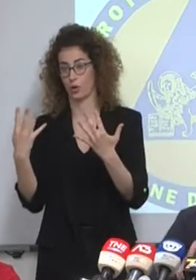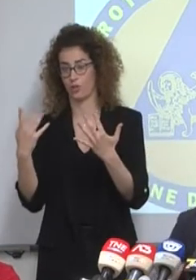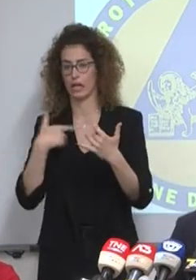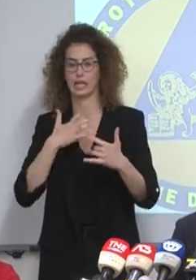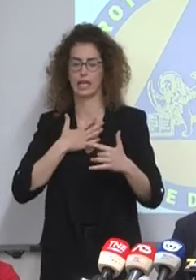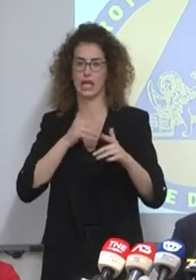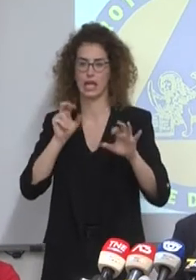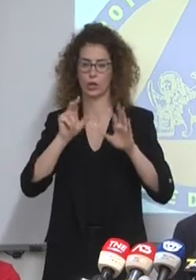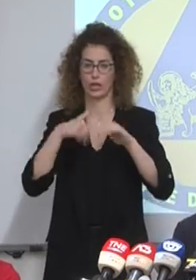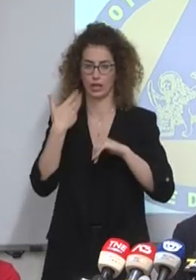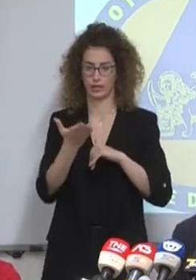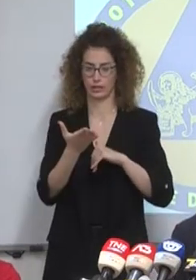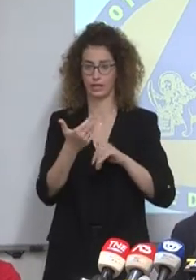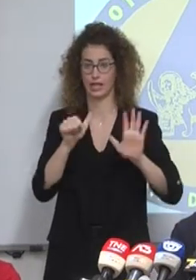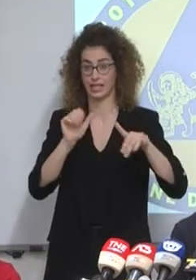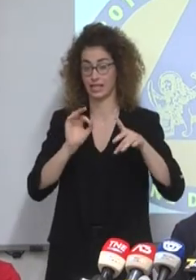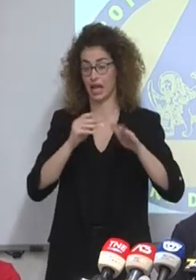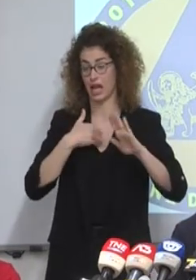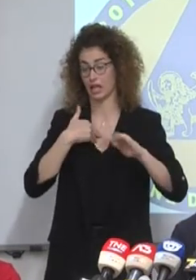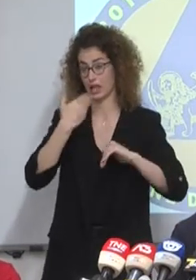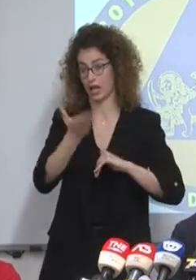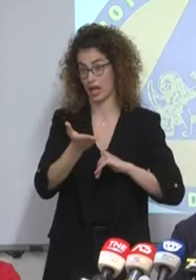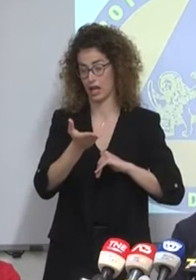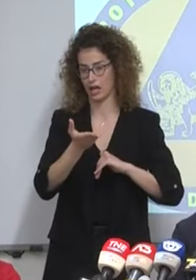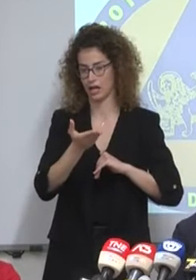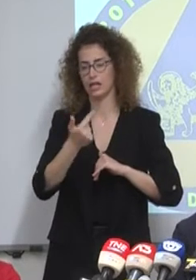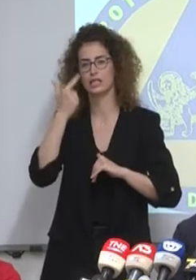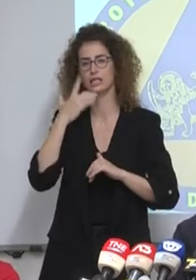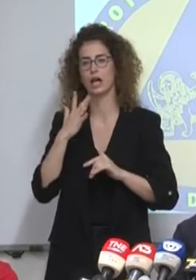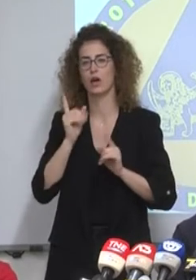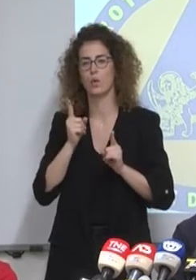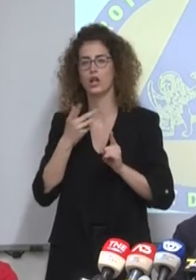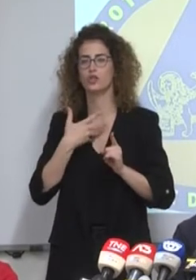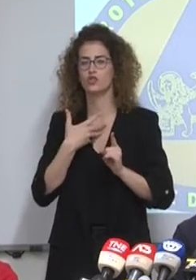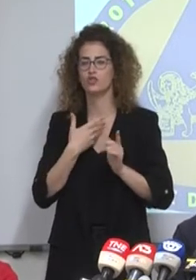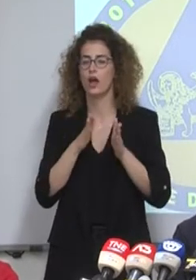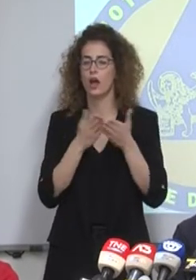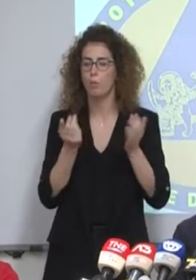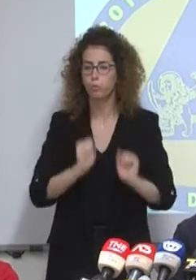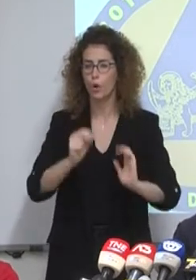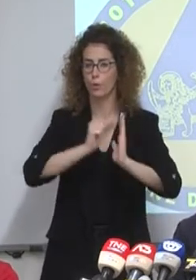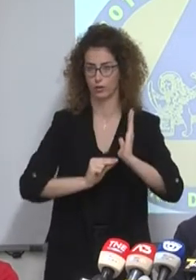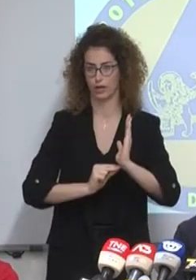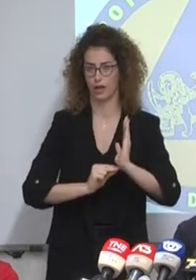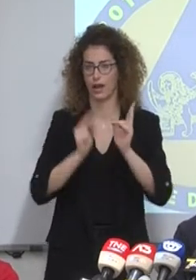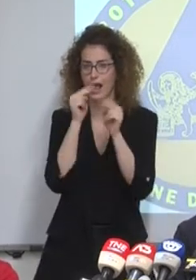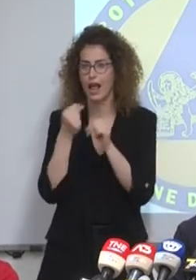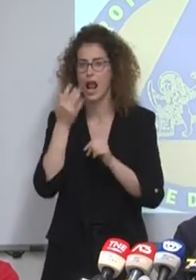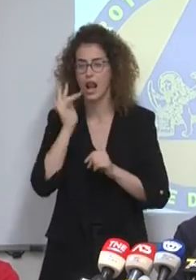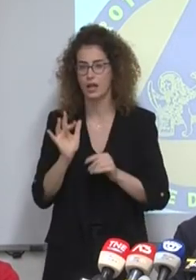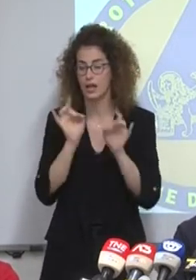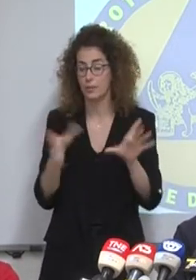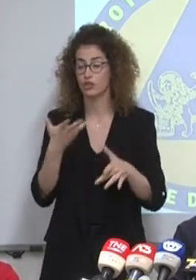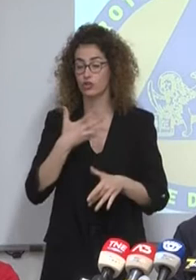sopra i 60 anni sappiate che noi siamo con ancora posti nelle agende in questo momento abbiamo